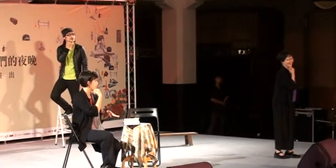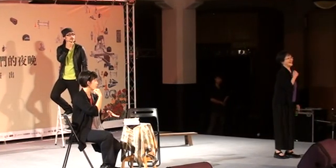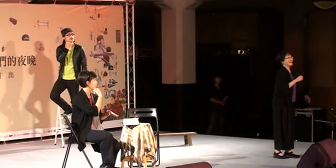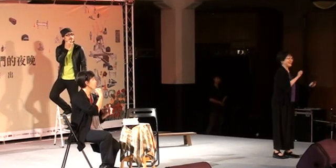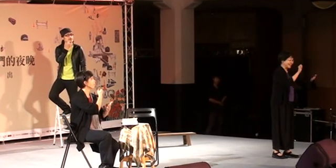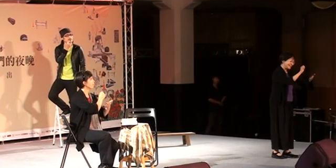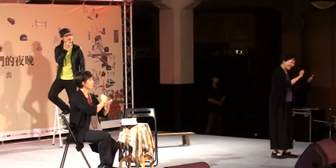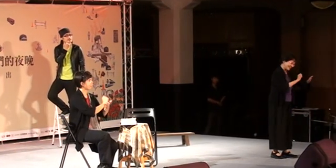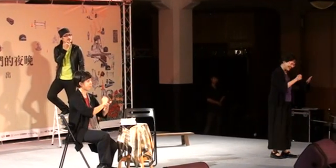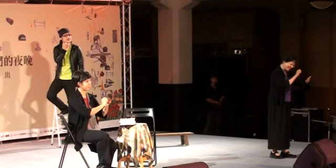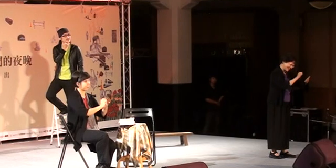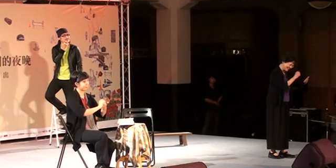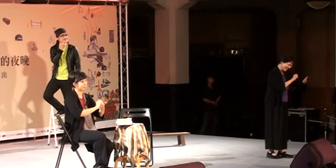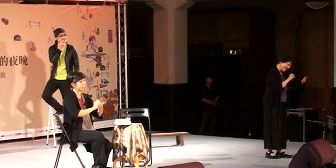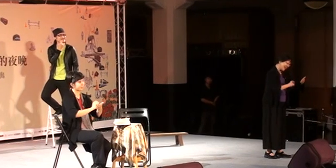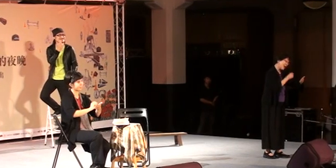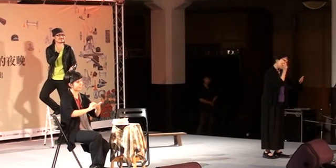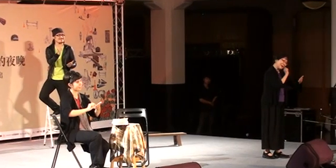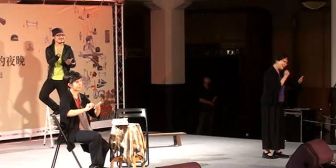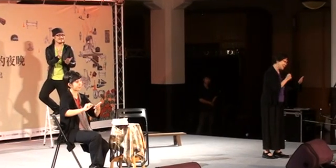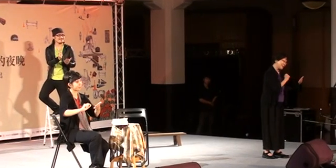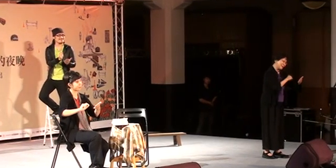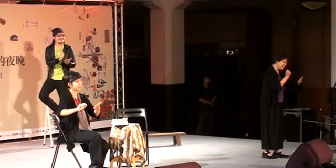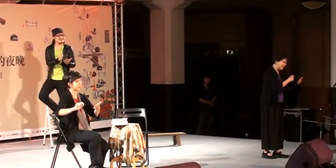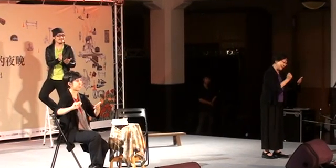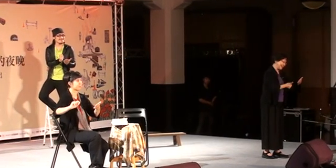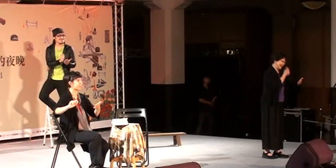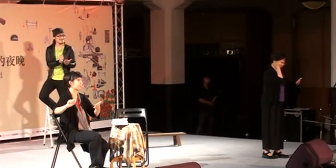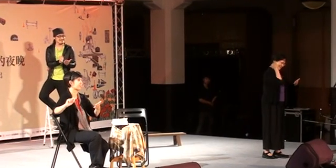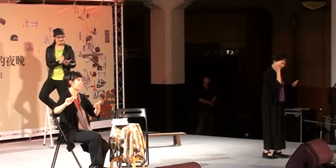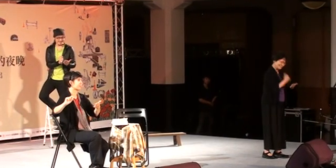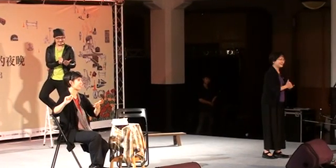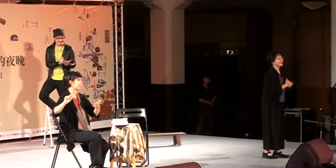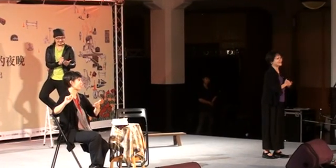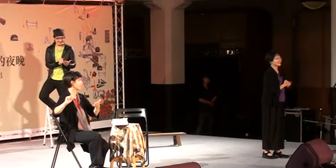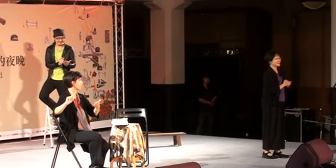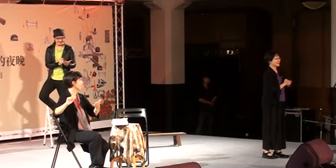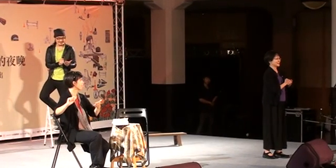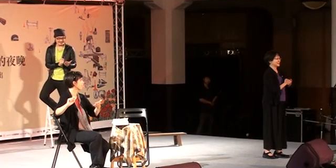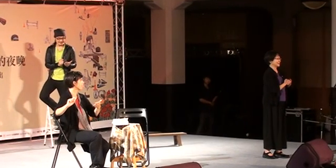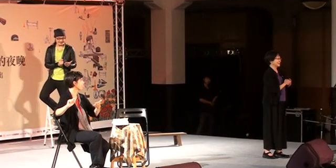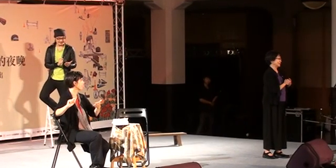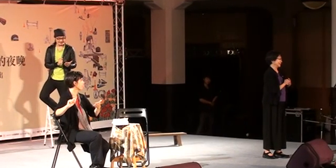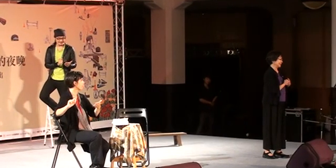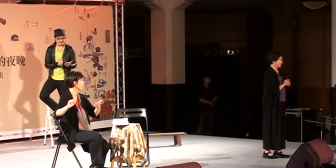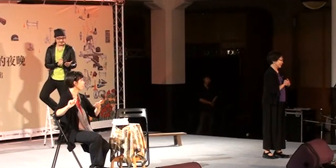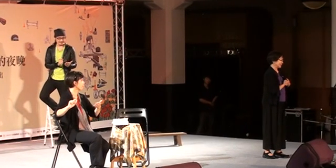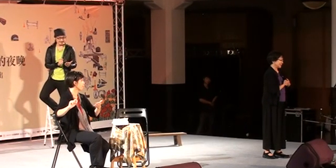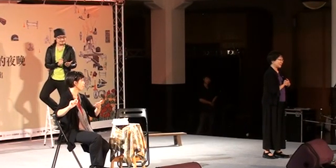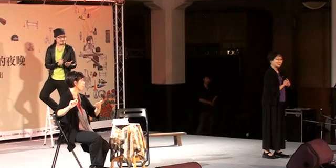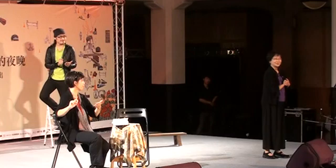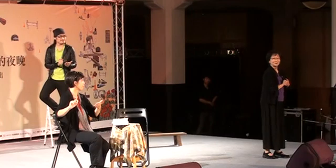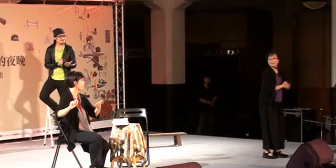得以执笔